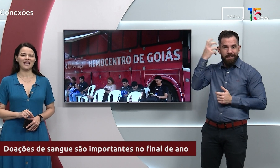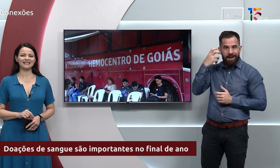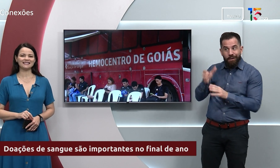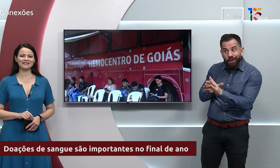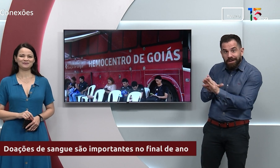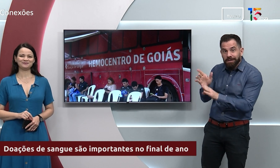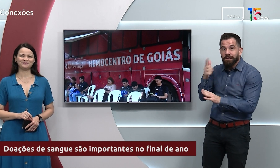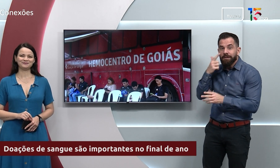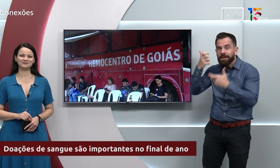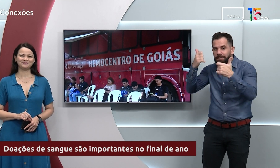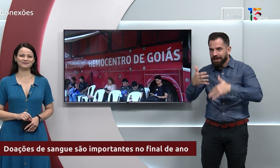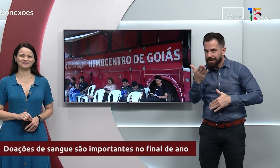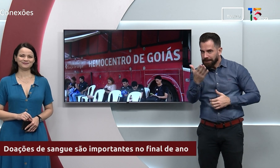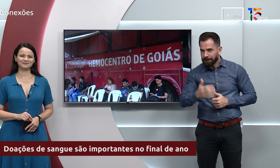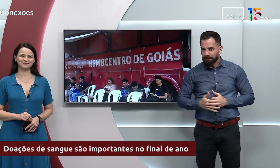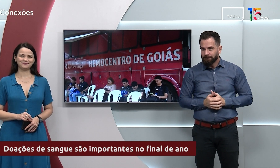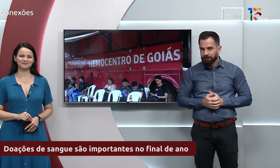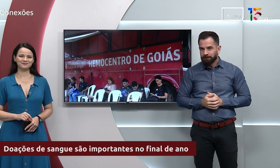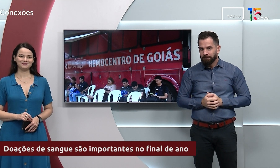Gabriela Marques.